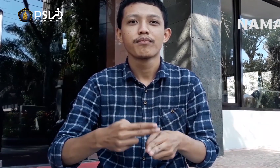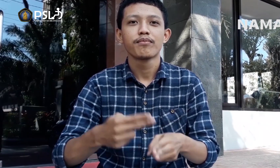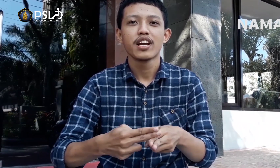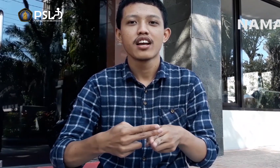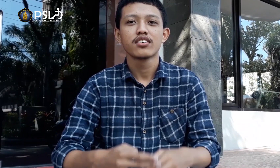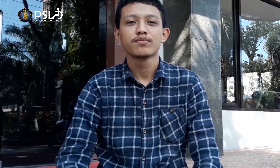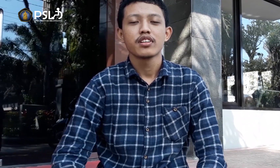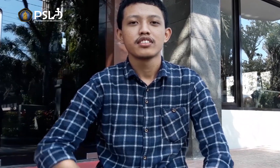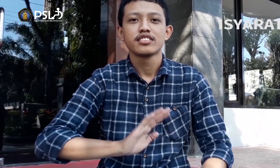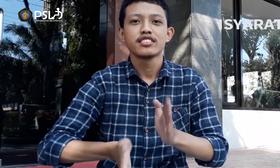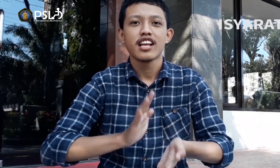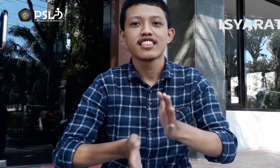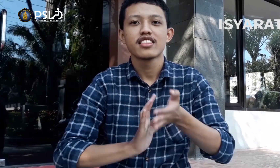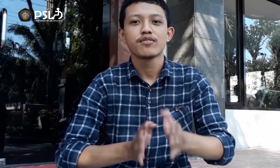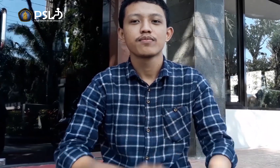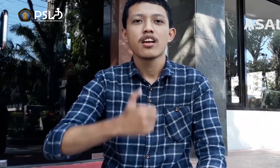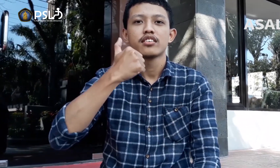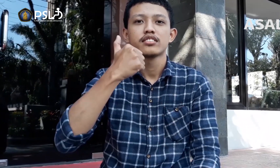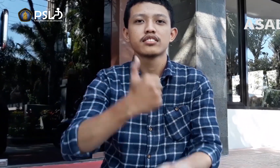Nama, isyarat, asal,